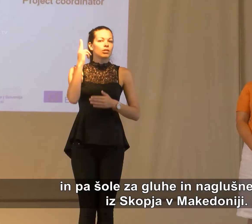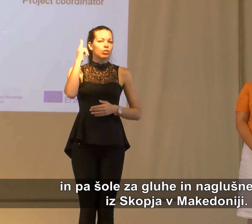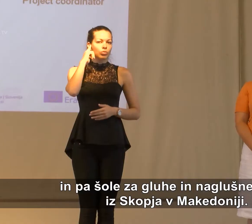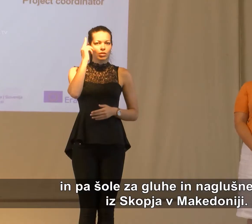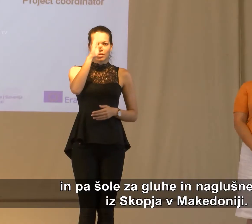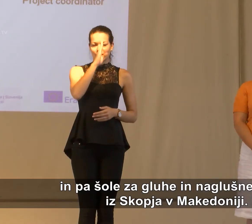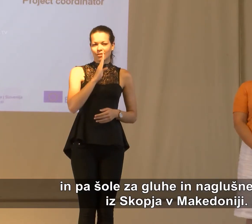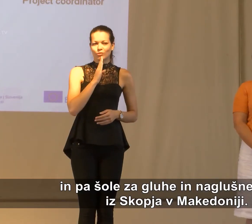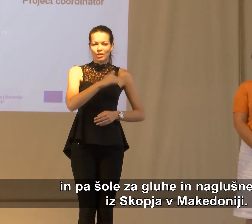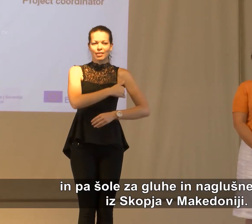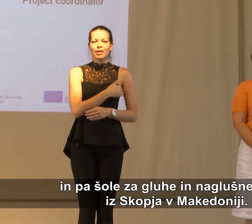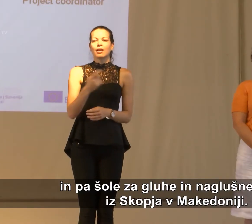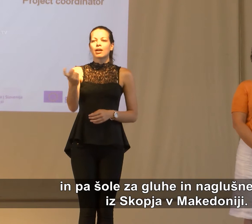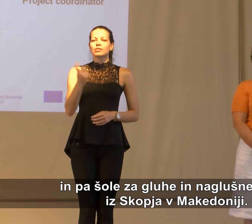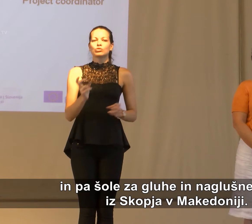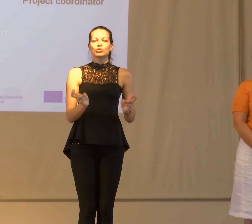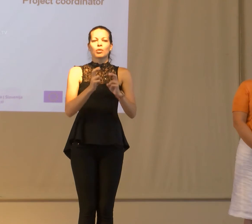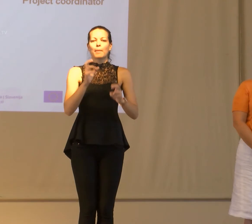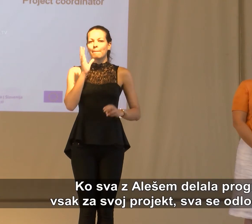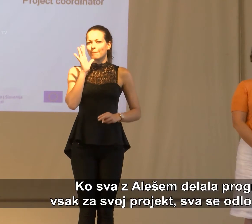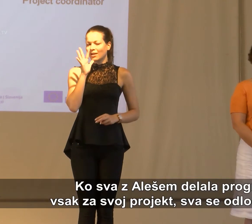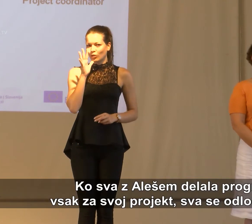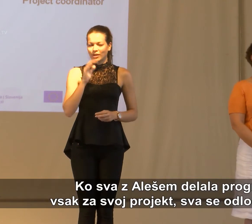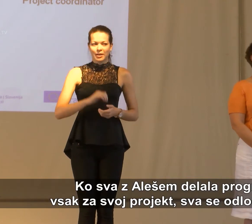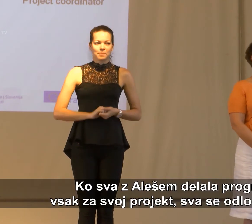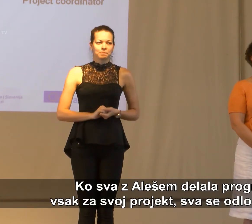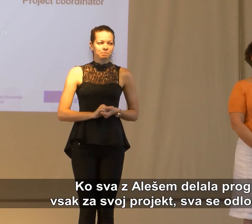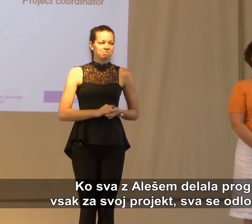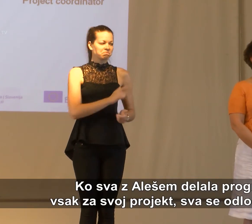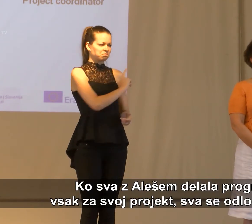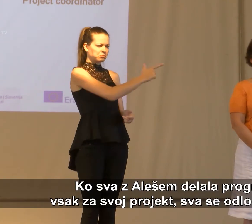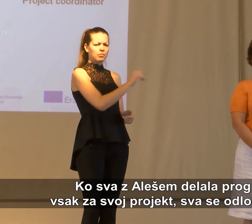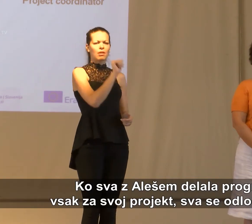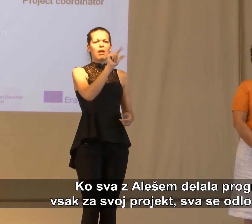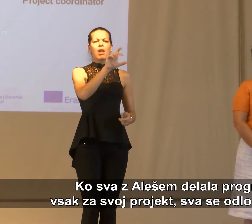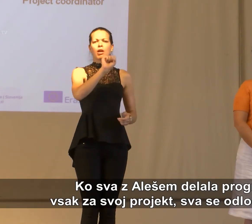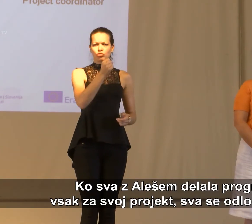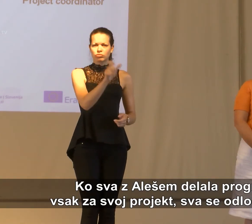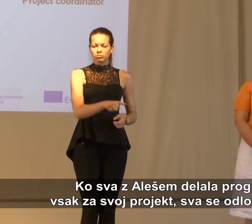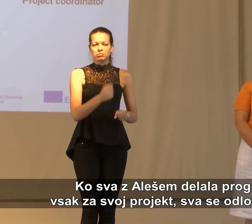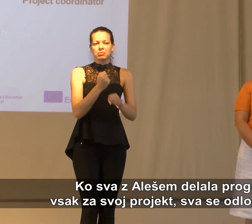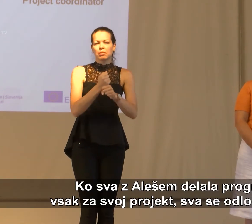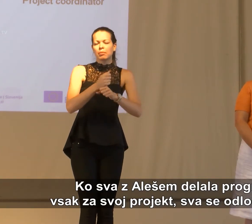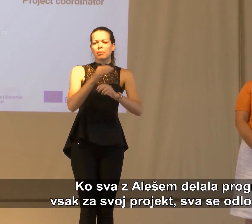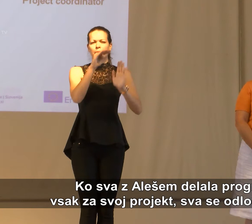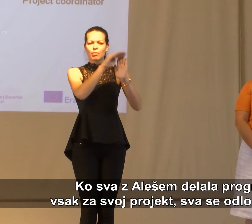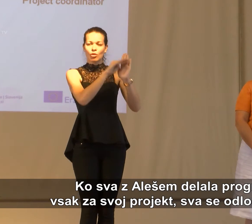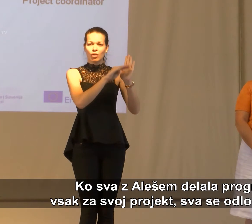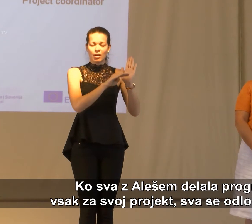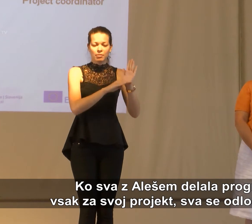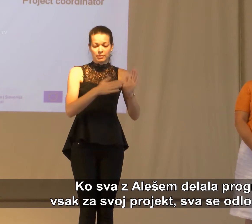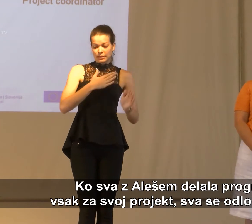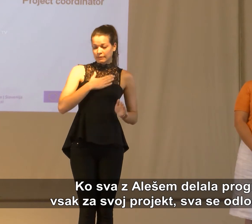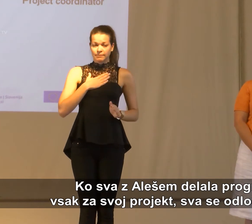in naglušne dijake iz Skopja v Makedoniji. Ko sva z Alešom delala program vsak za